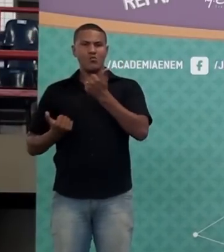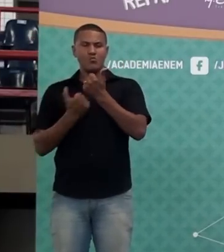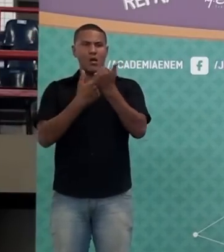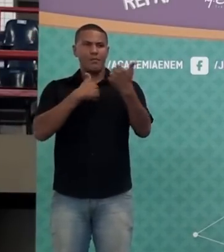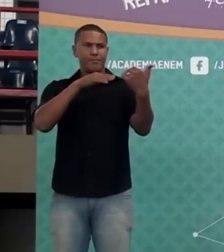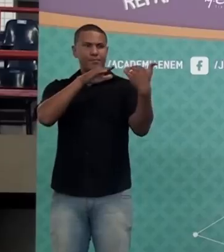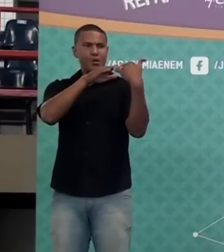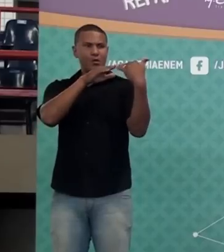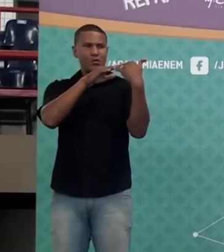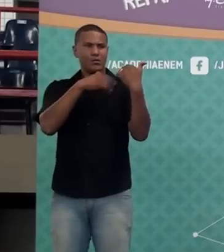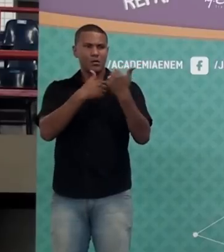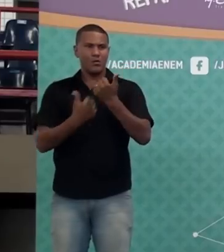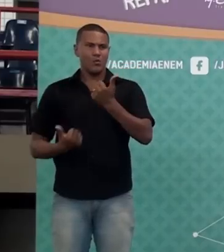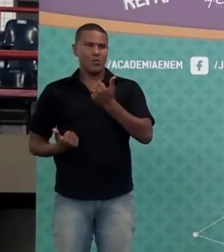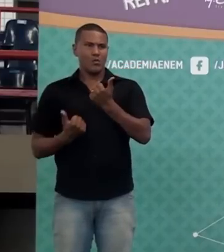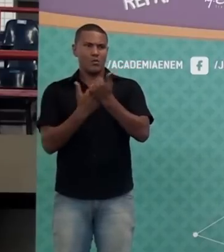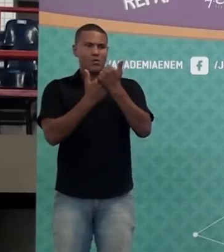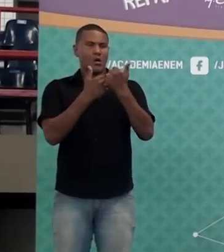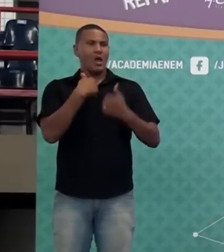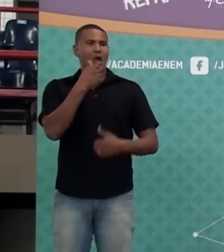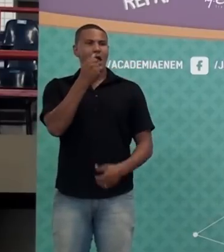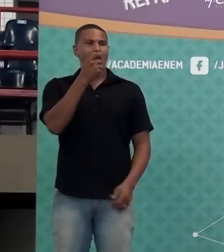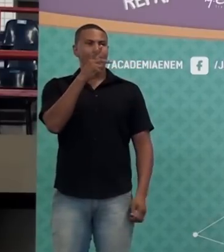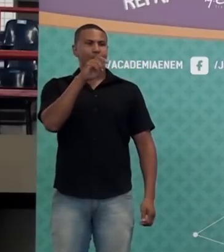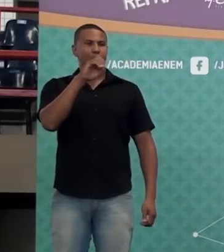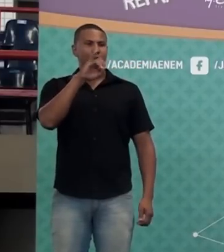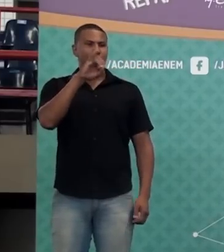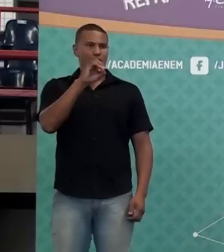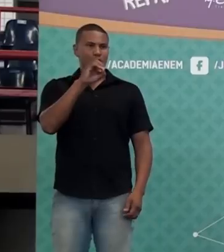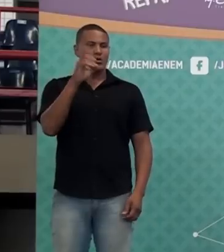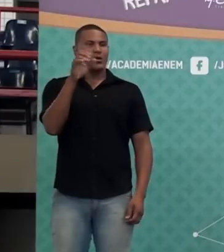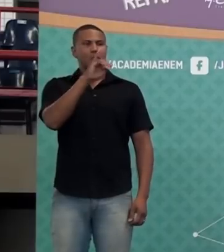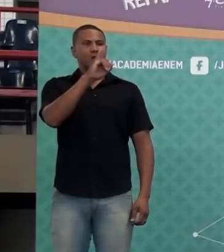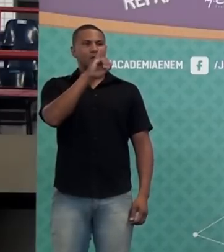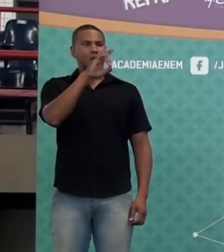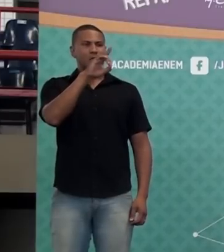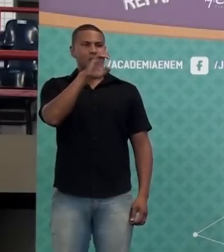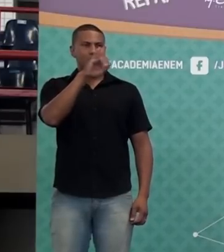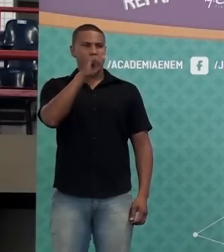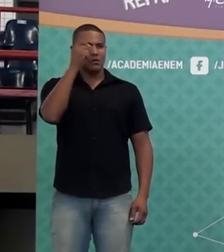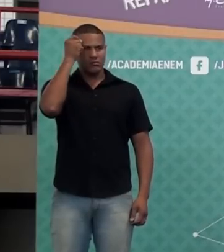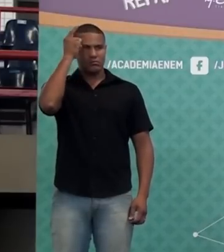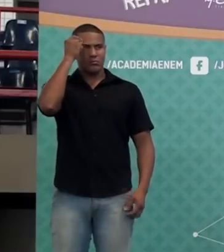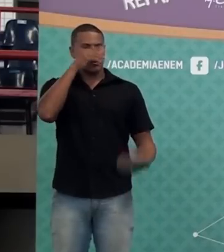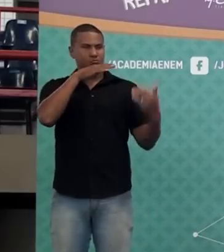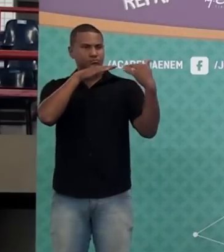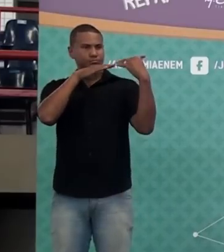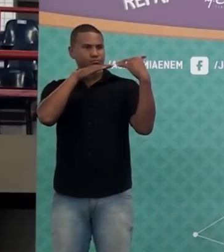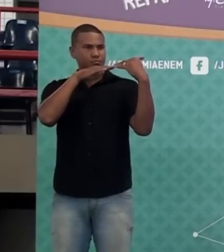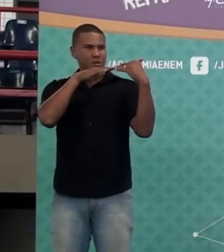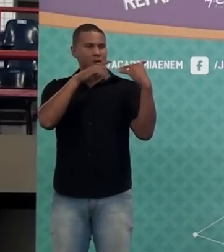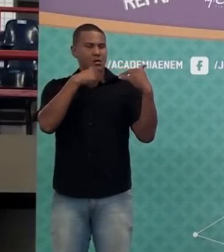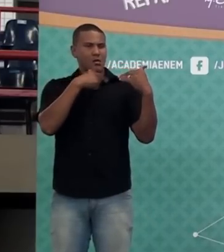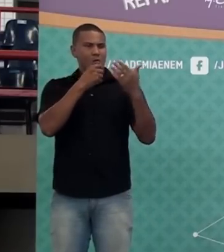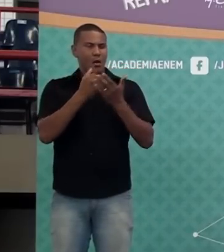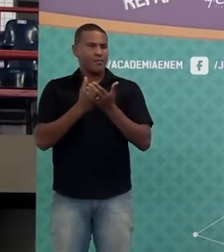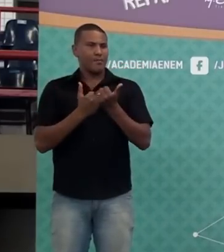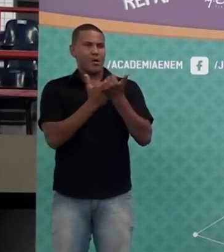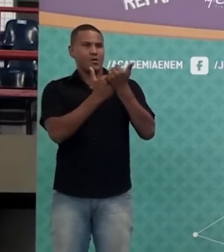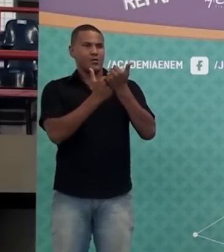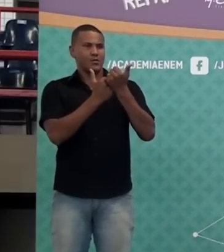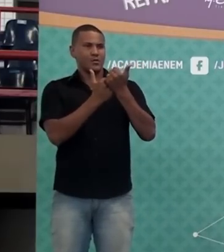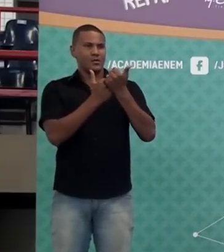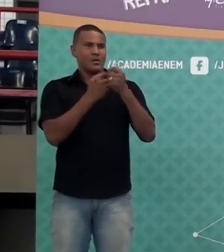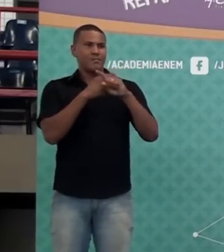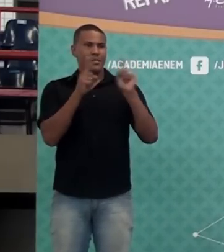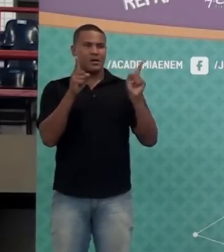acento? Fica sem o acento. Ideia também não vai ter. O contexto é que vai explicar. Por exemplo, o